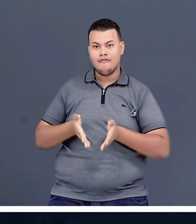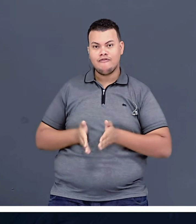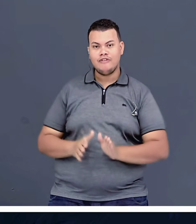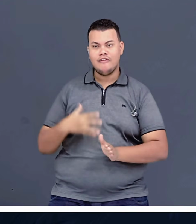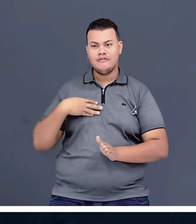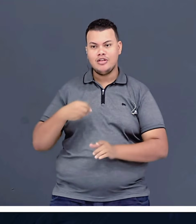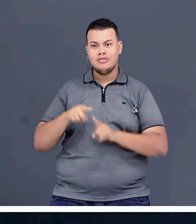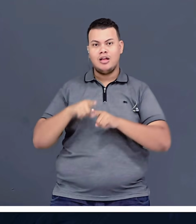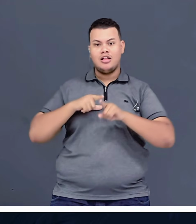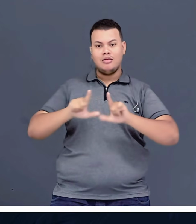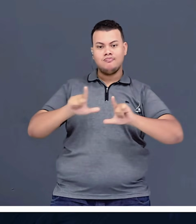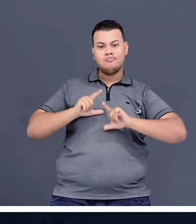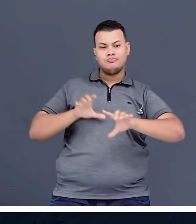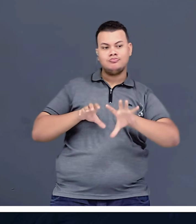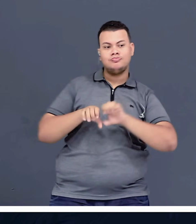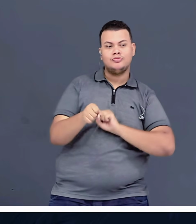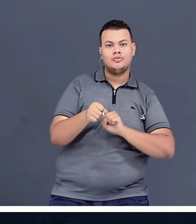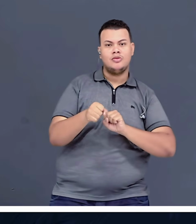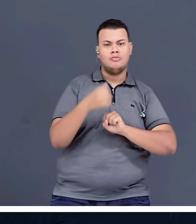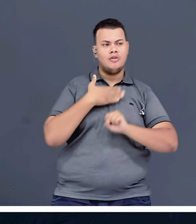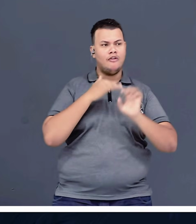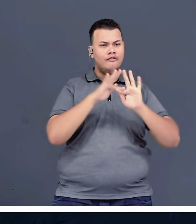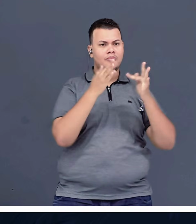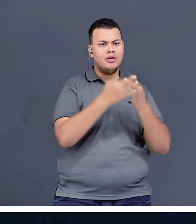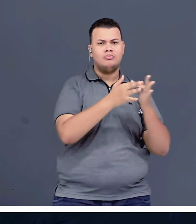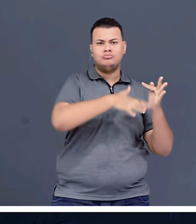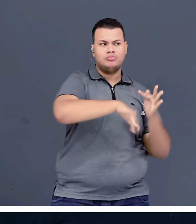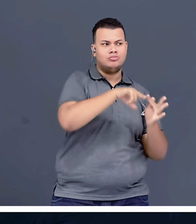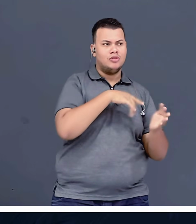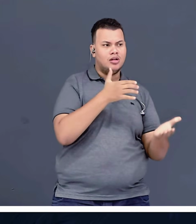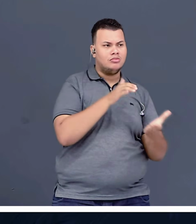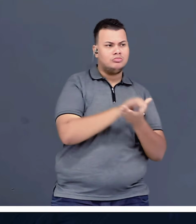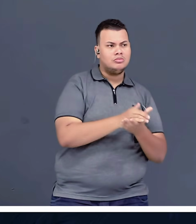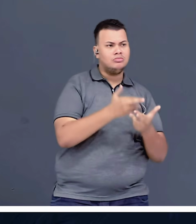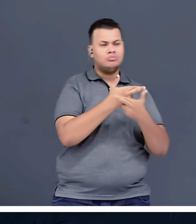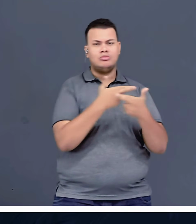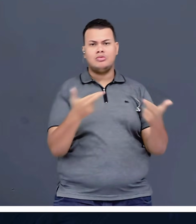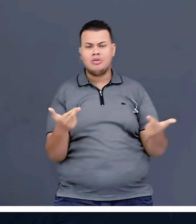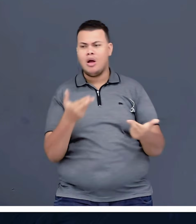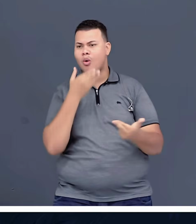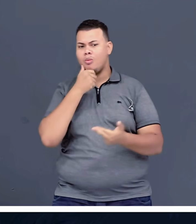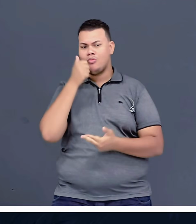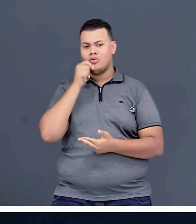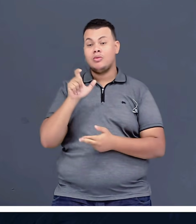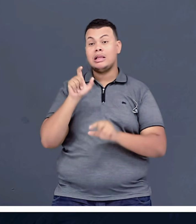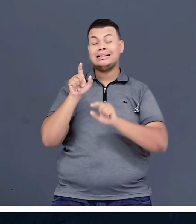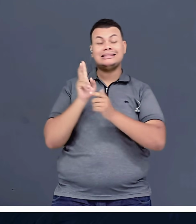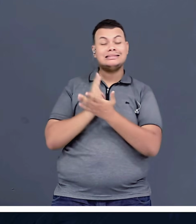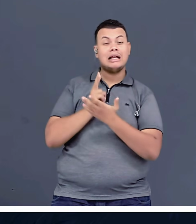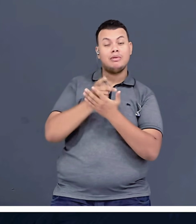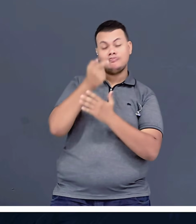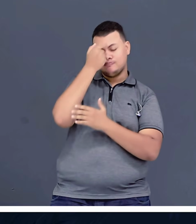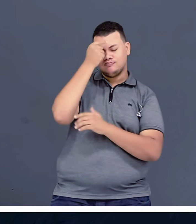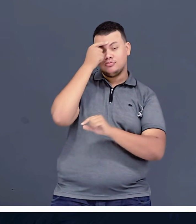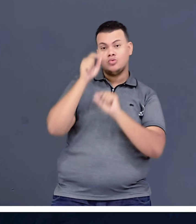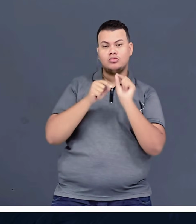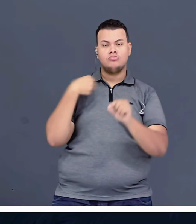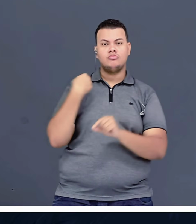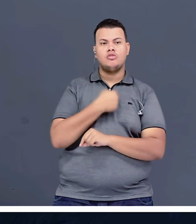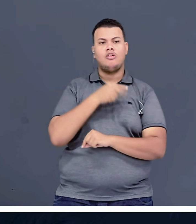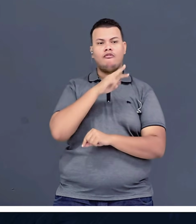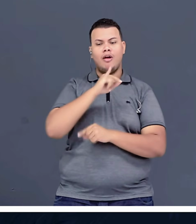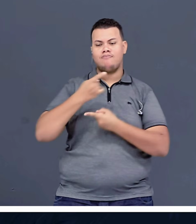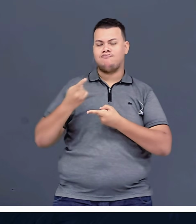formados. Todo empenho da minha família, todo empenho do meu casamento, do marido, da esposa, é sempre pensando, olha, nós vamos